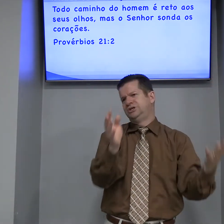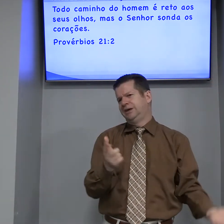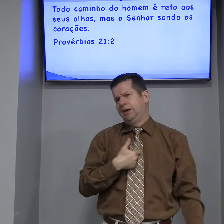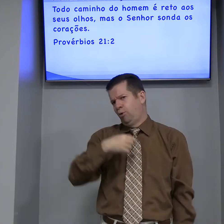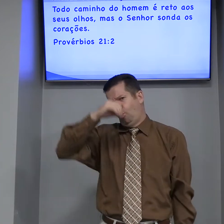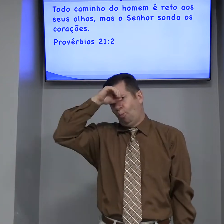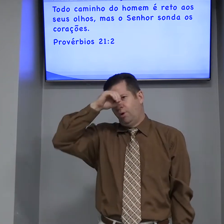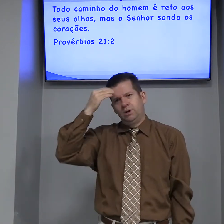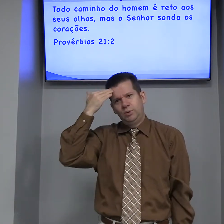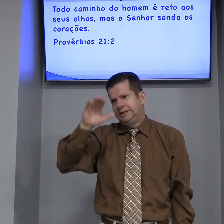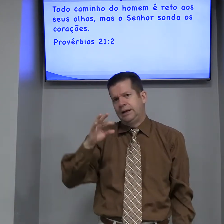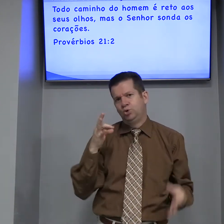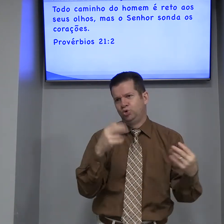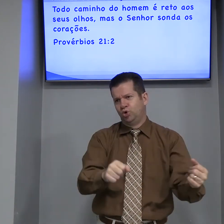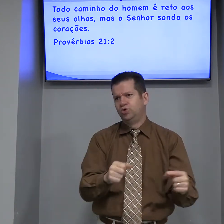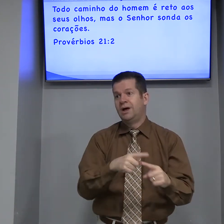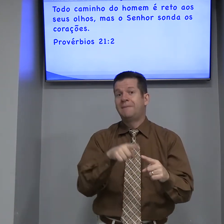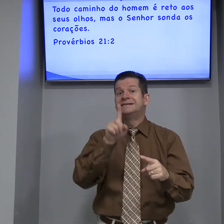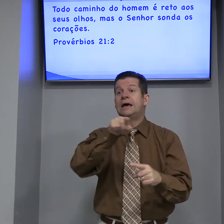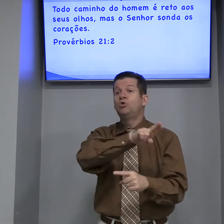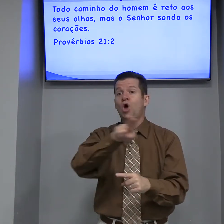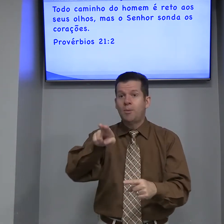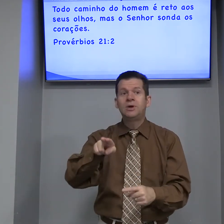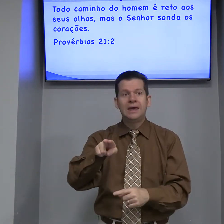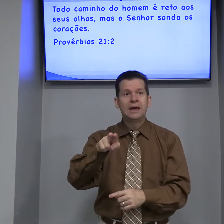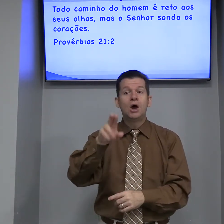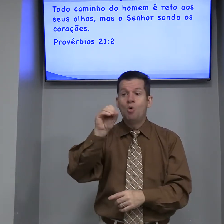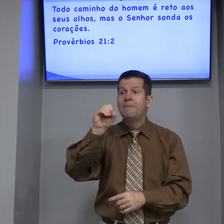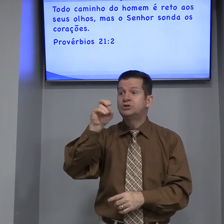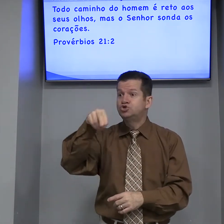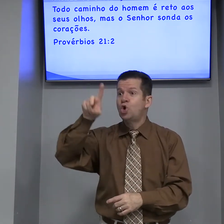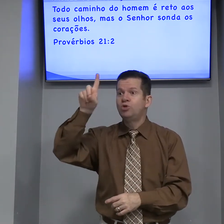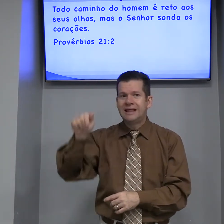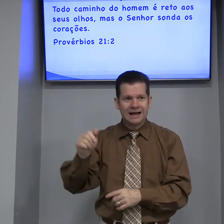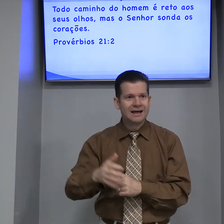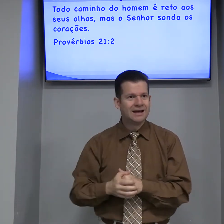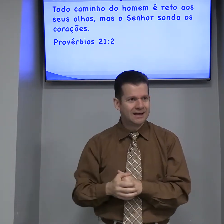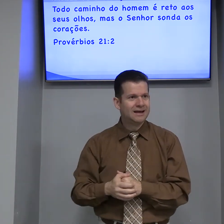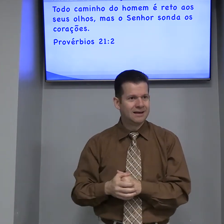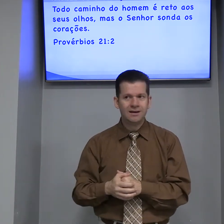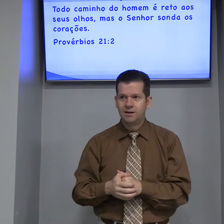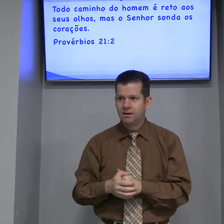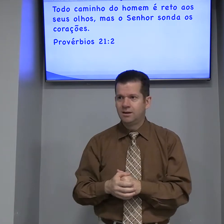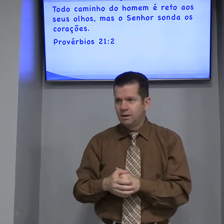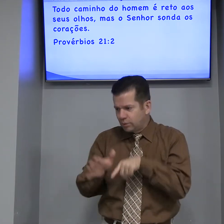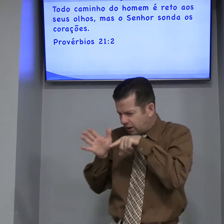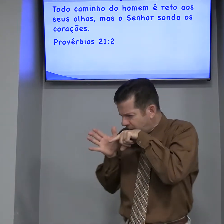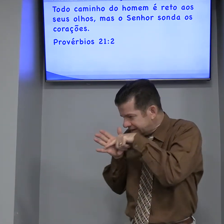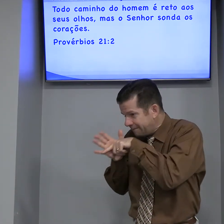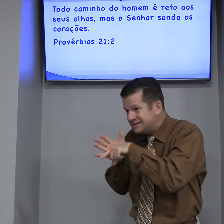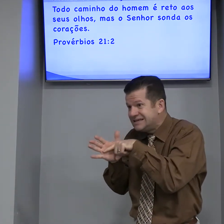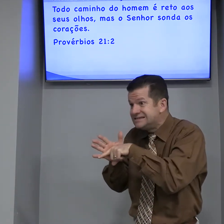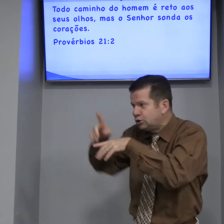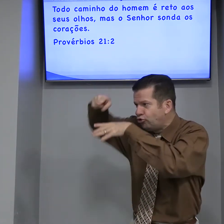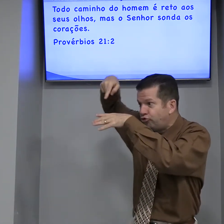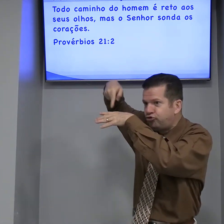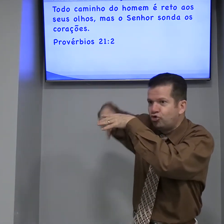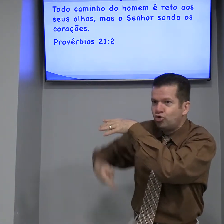Tecnologia, eu não entendo tudo, mas é um nome aqui, uma sonda. Porque está pesquisando